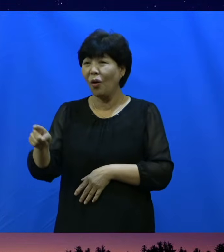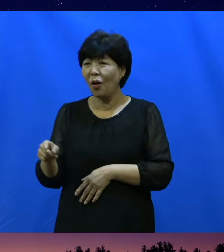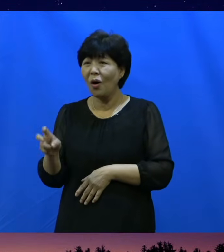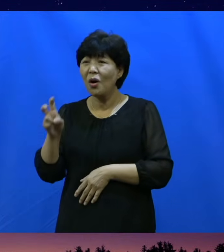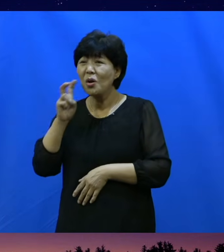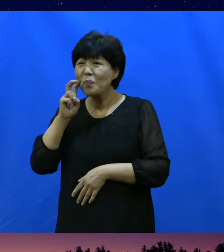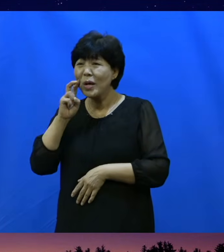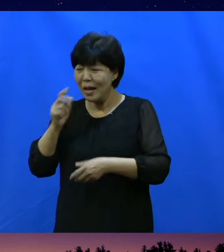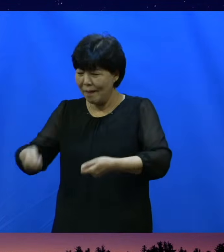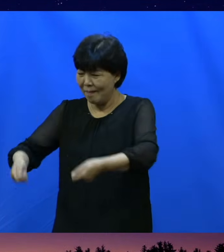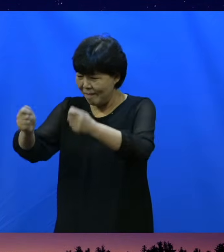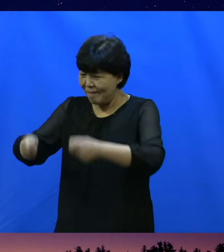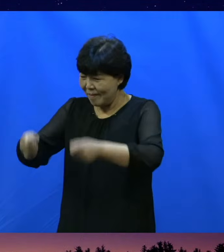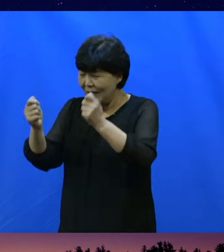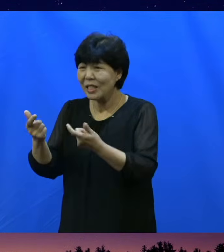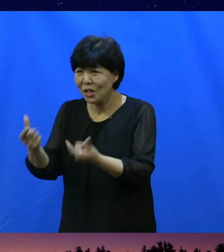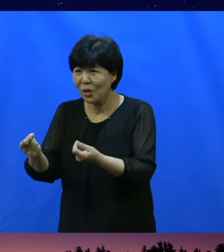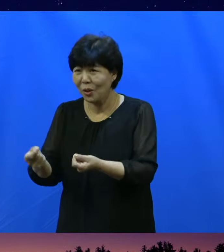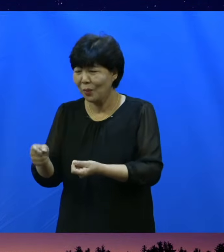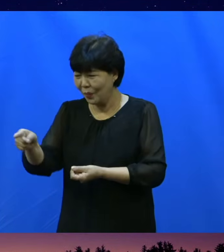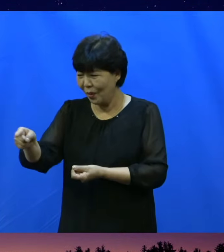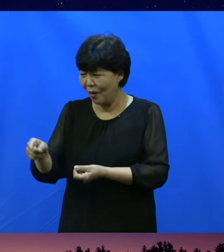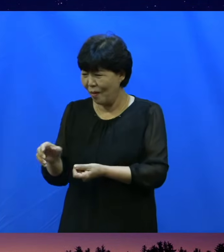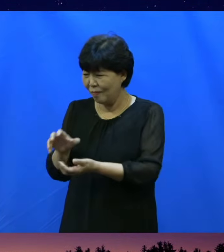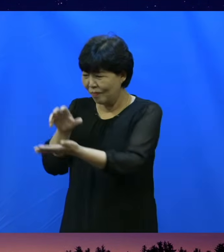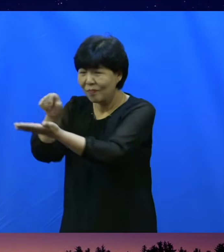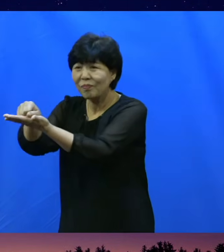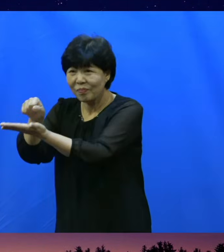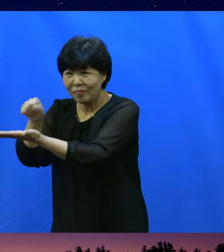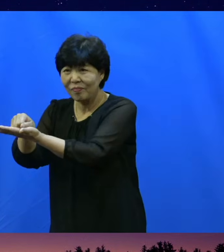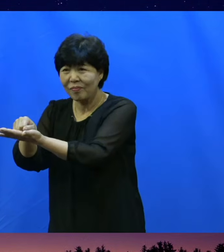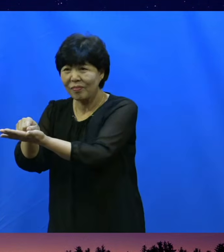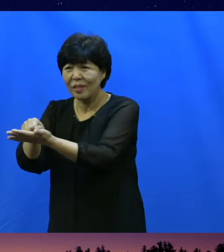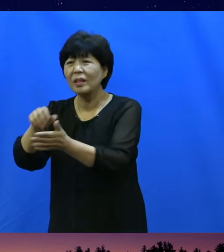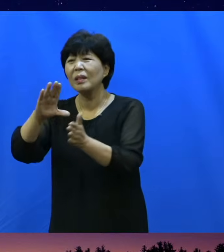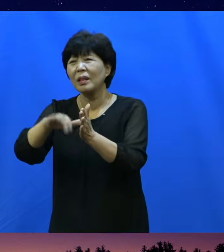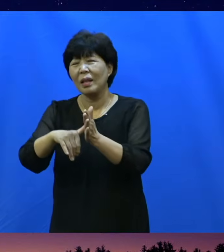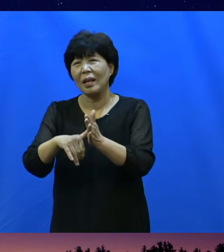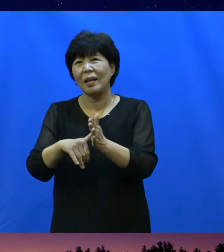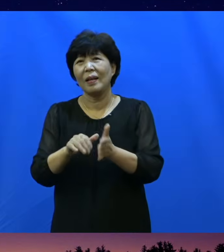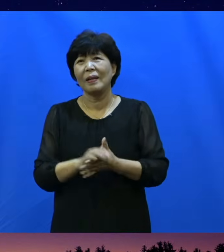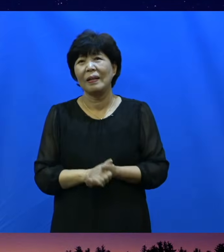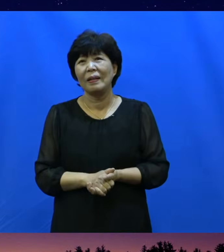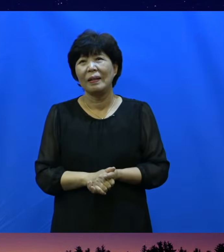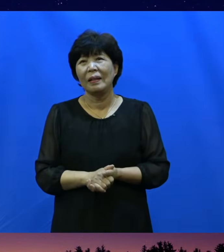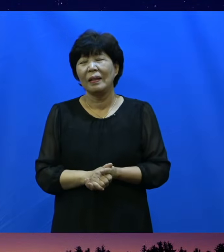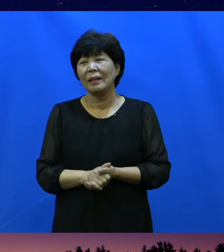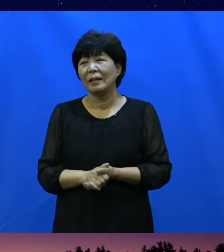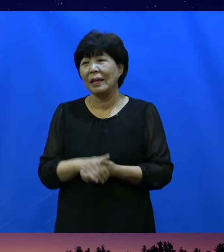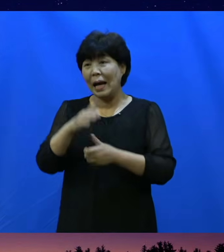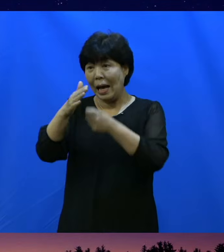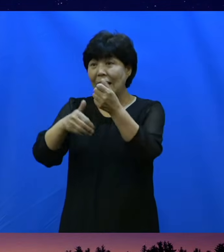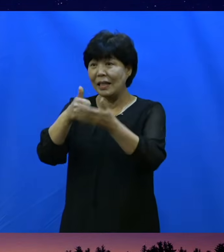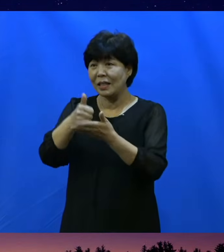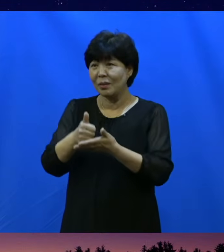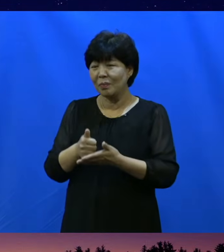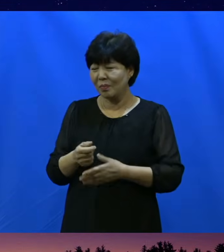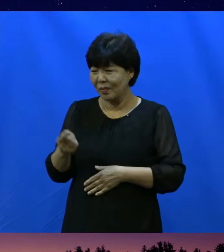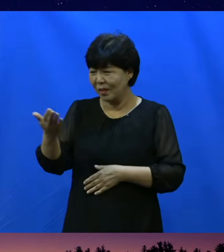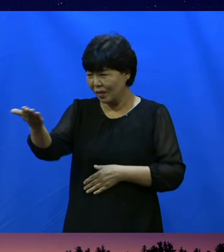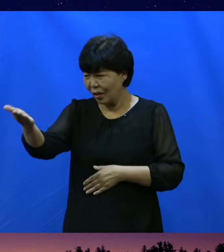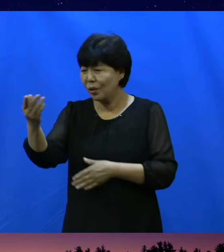그냥 사단이 그냥 춤을 추는 거예요. 그러나 이게 중요해요. 내가 너를 위하여 내